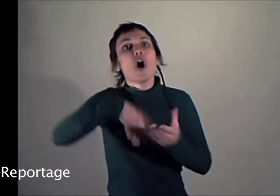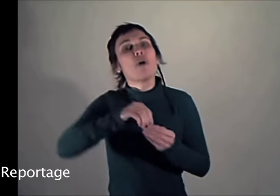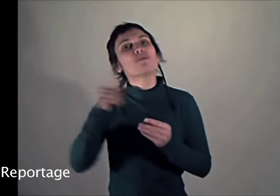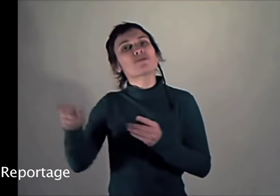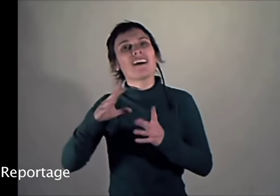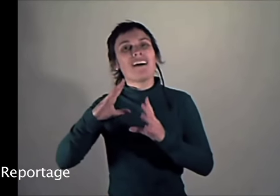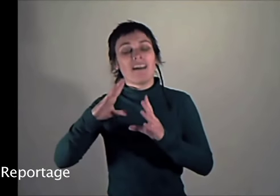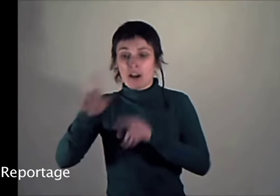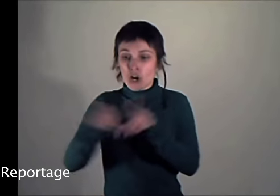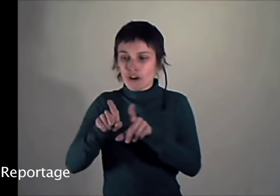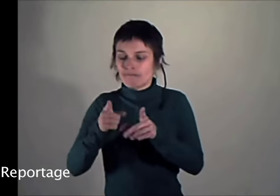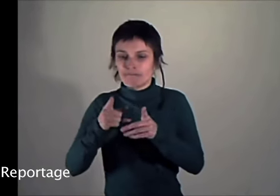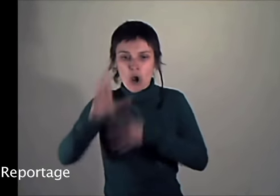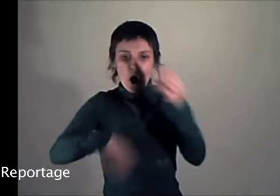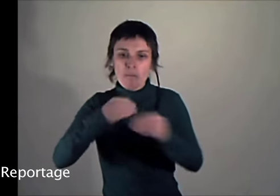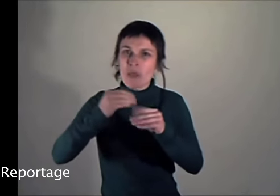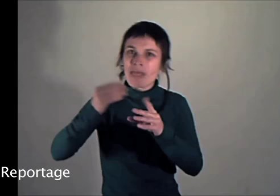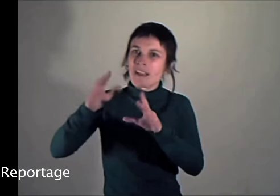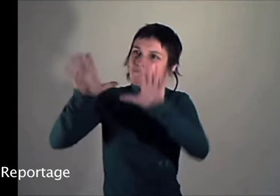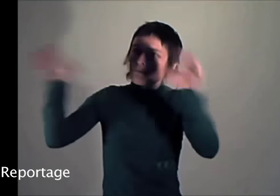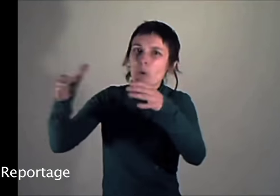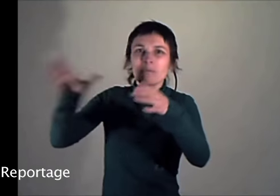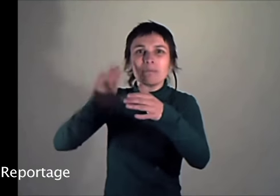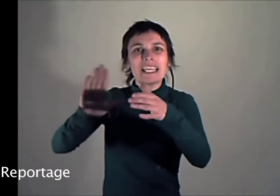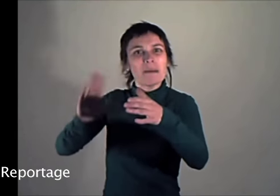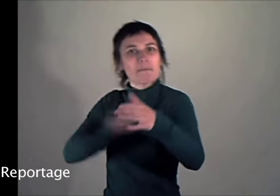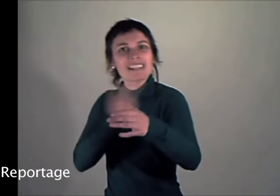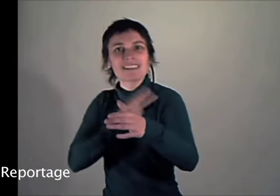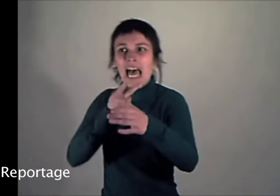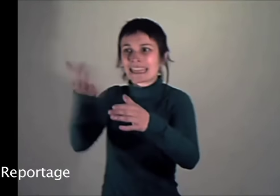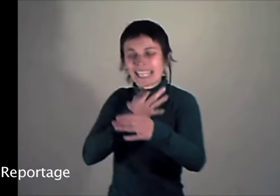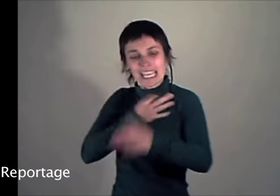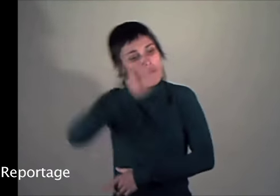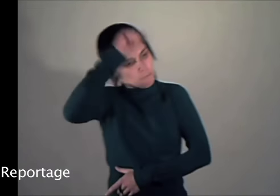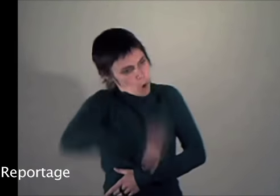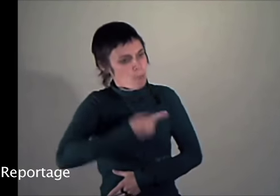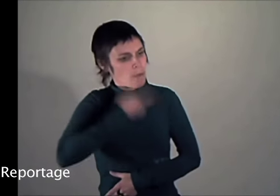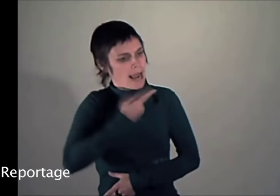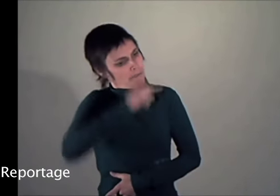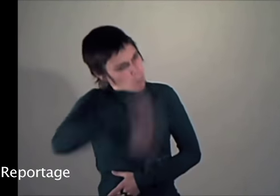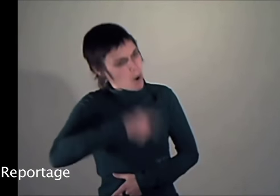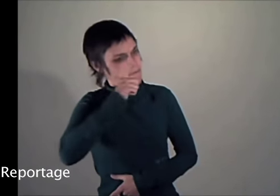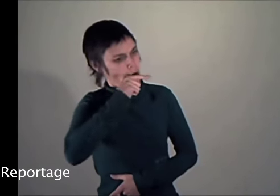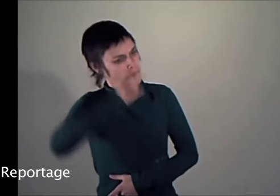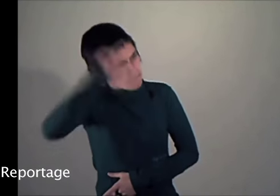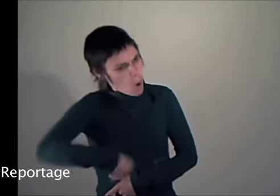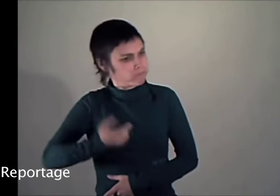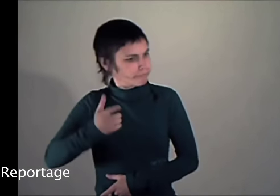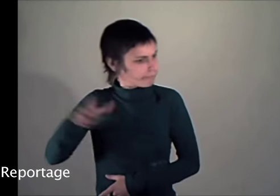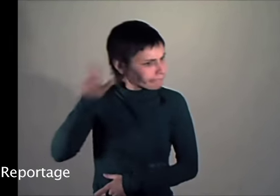artificiel. Jacques. Et puis, l'oralisme, c'est le monde médical, en fait. C'est une imposition. C'est le monde médical qui nous dit, il